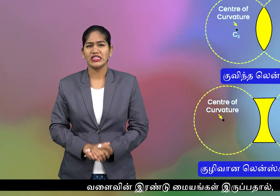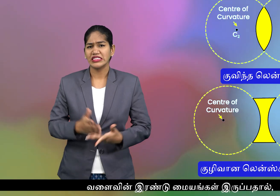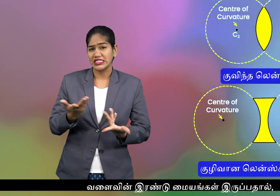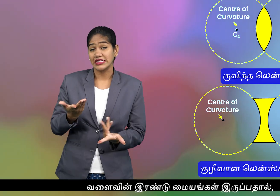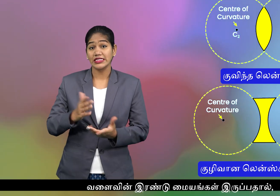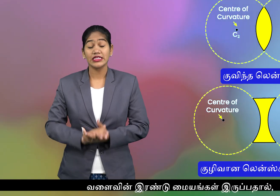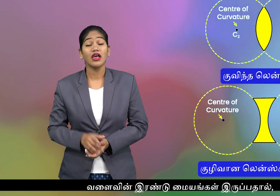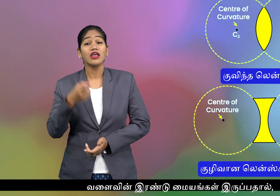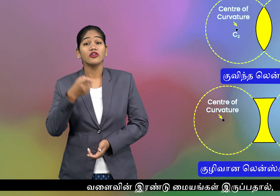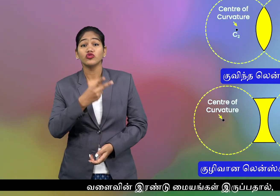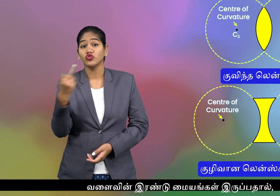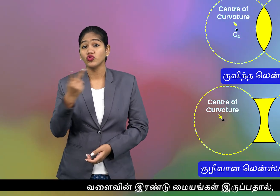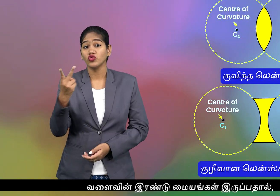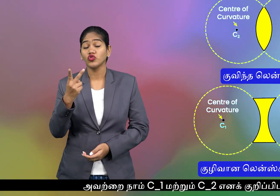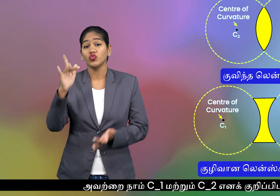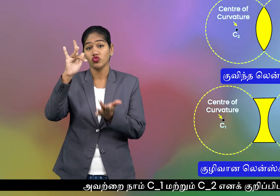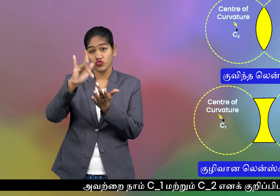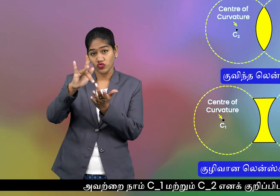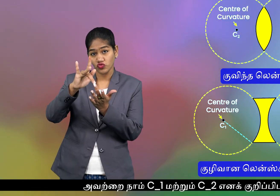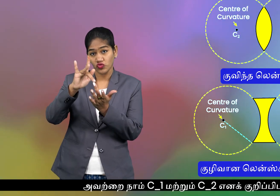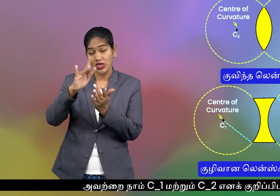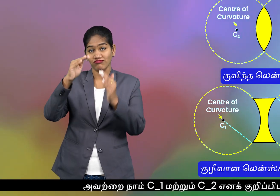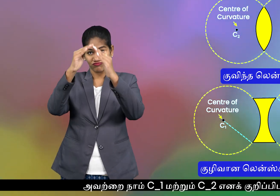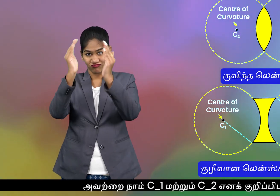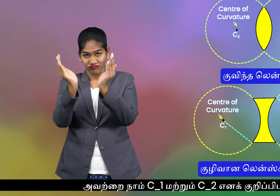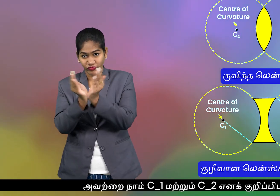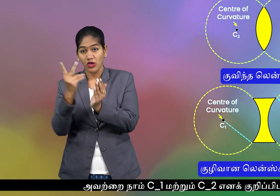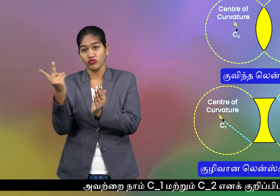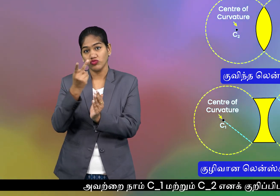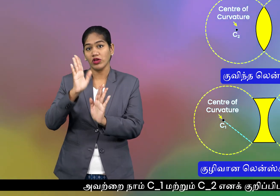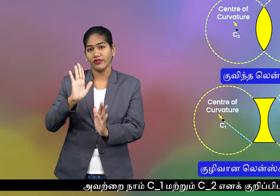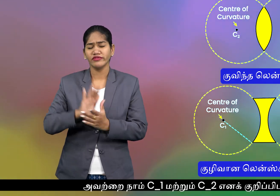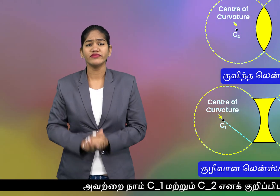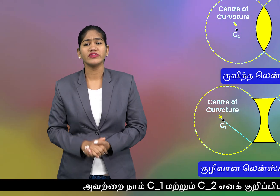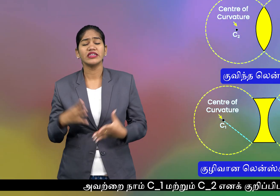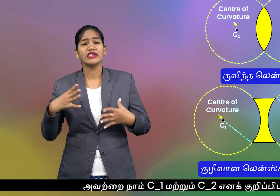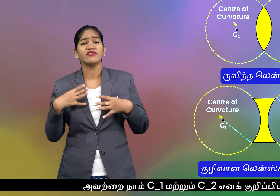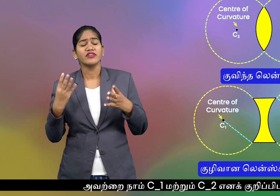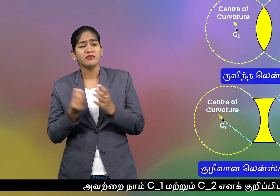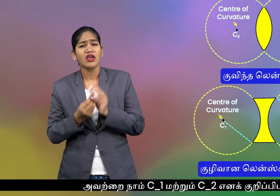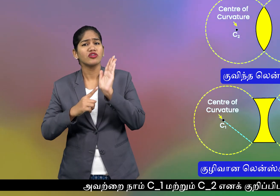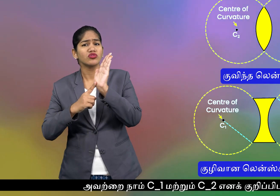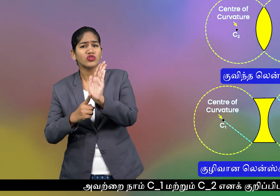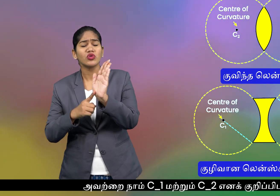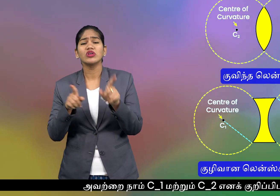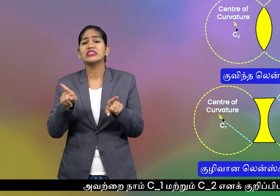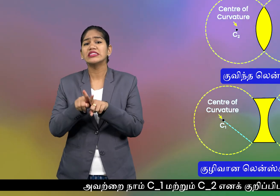வளைவின் 2 மையங்கள் இருப்பதால் அவற்றை நாம் சி கீழ்கோடு 1 மற்றும் சி கீழ்கோடு 2